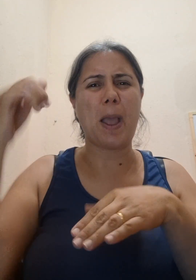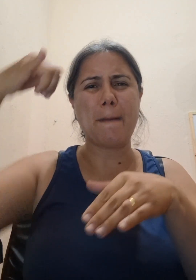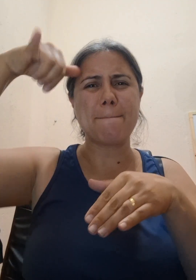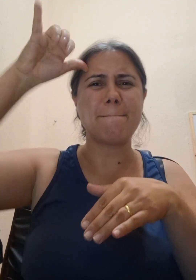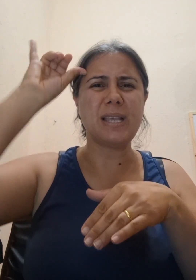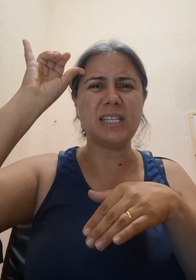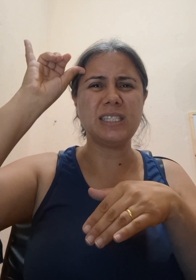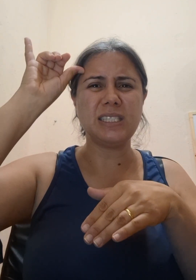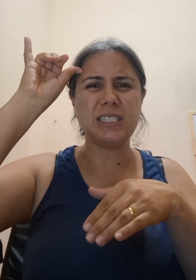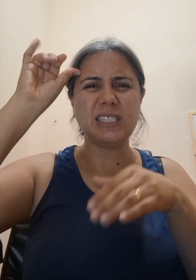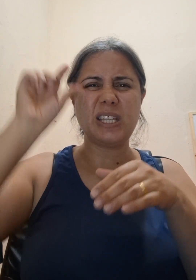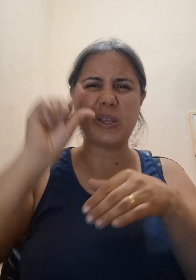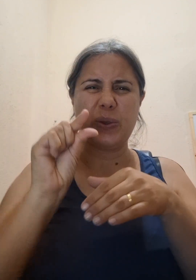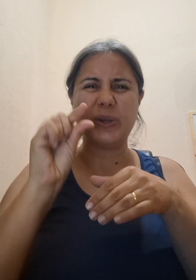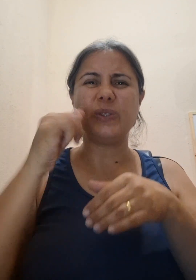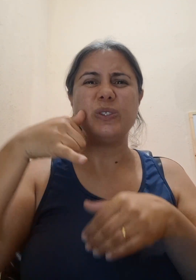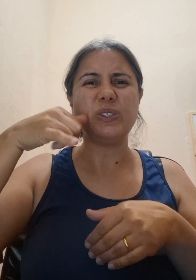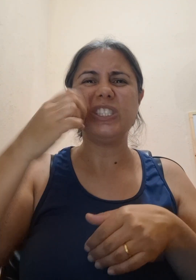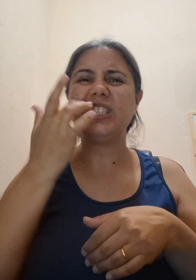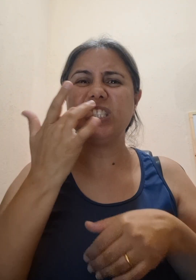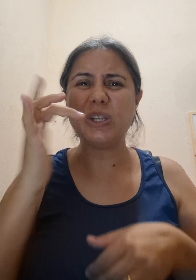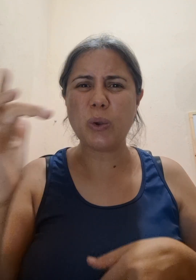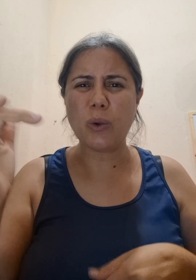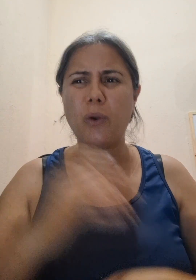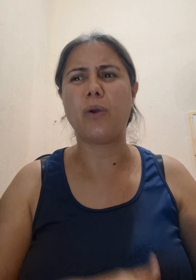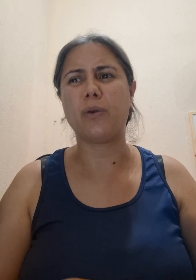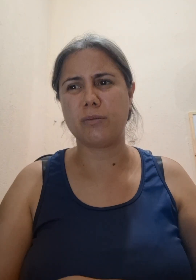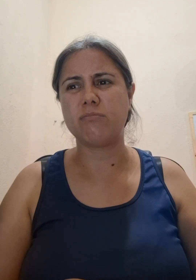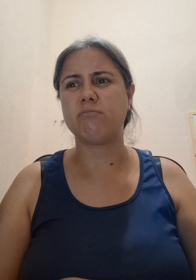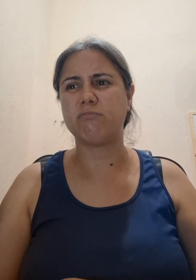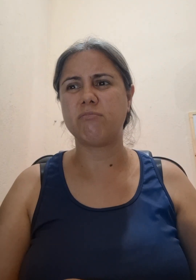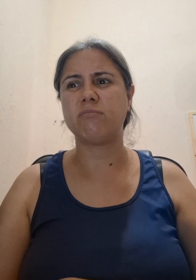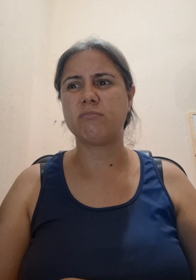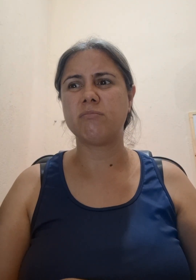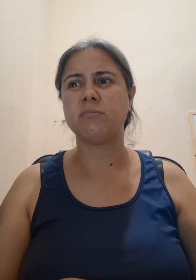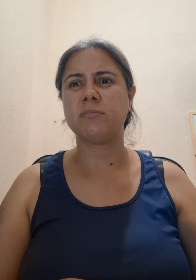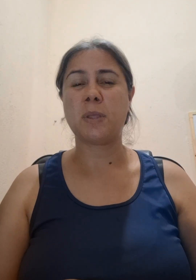adoraram um bezerro de ouro.